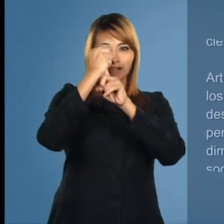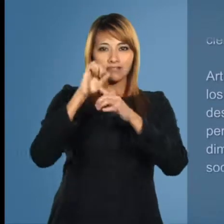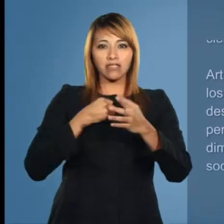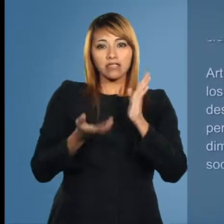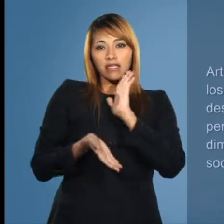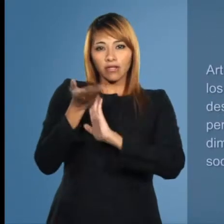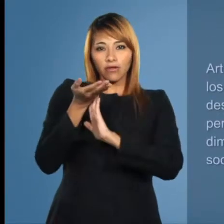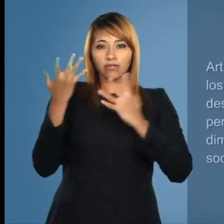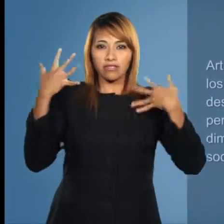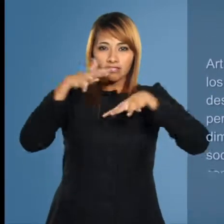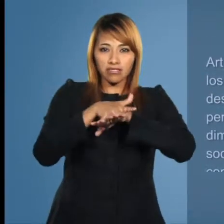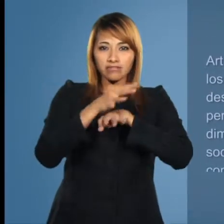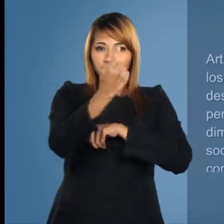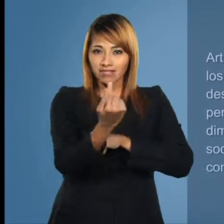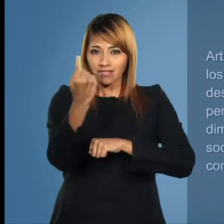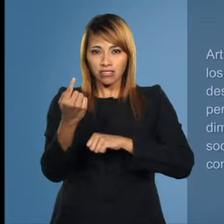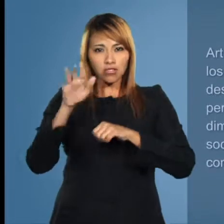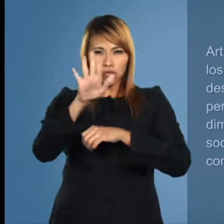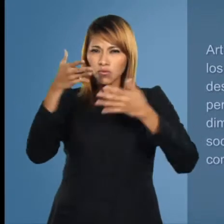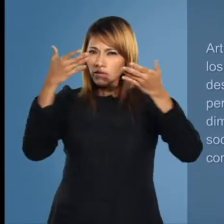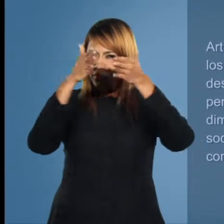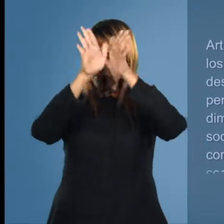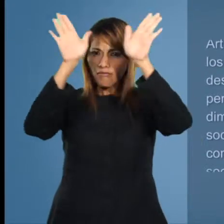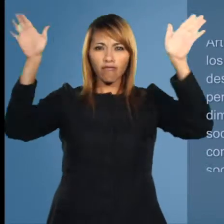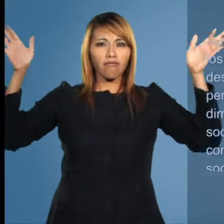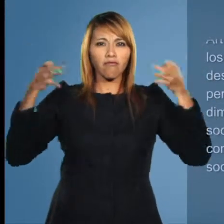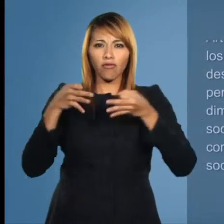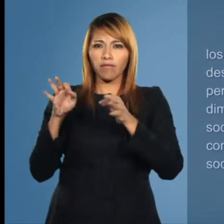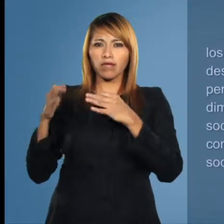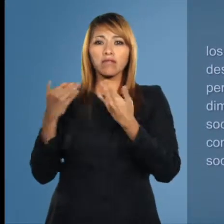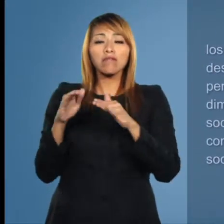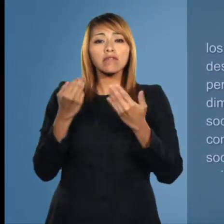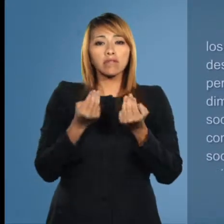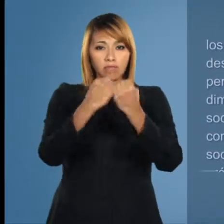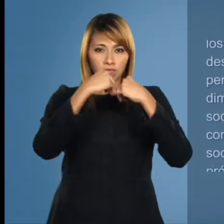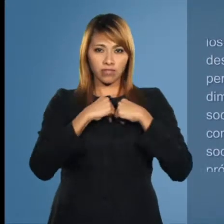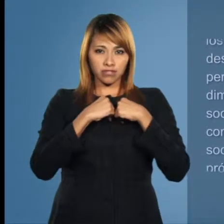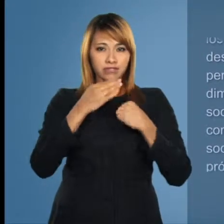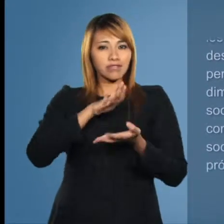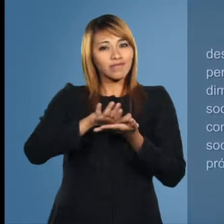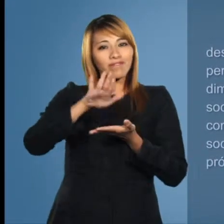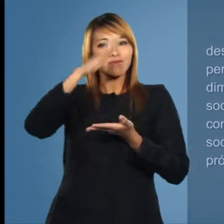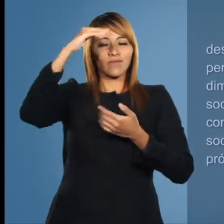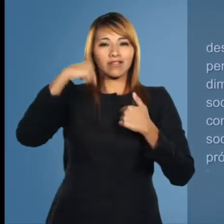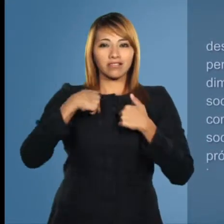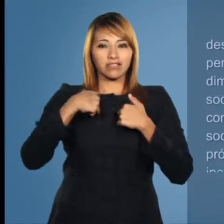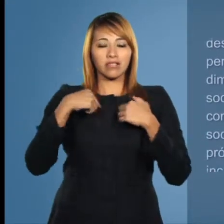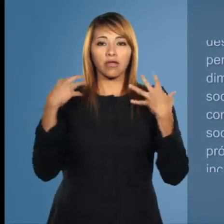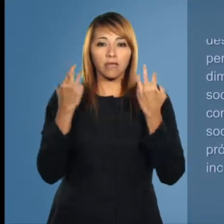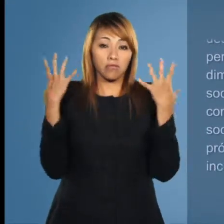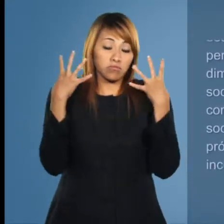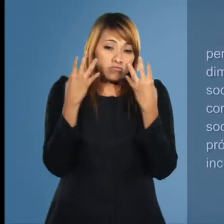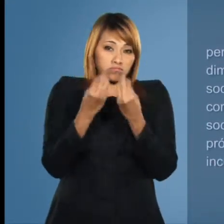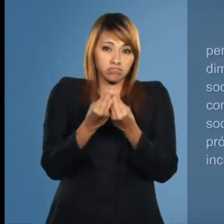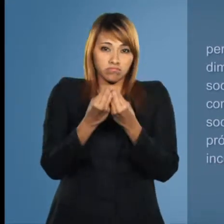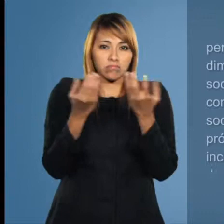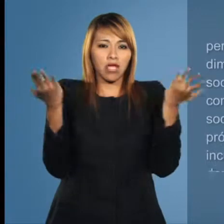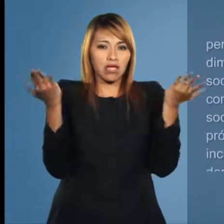la personalidad en su dimensión espiritual, moral y social, contribuir a la construcción de una sociedad